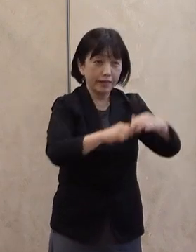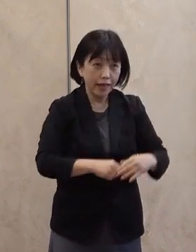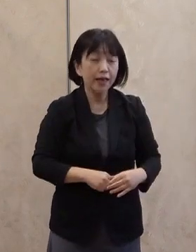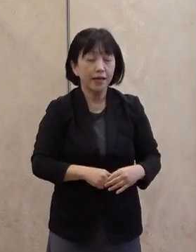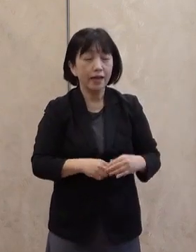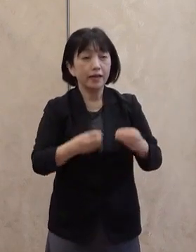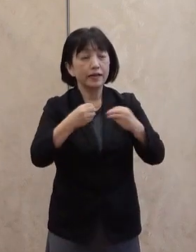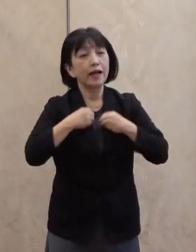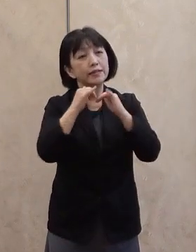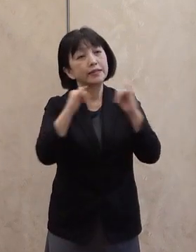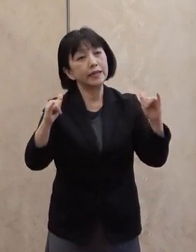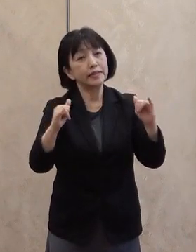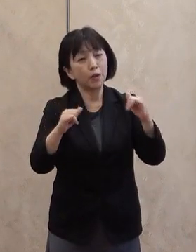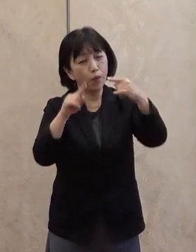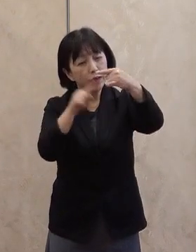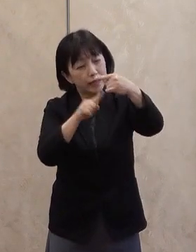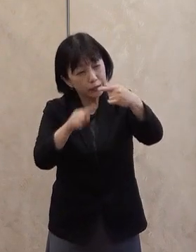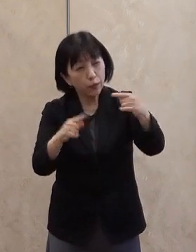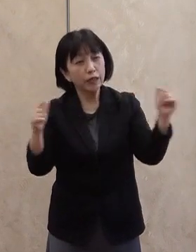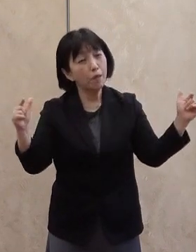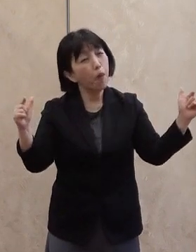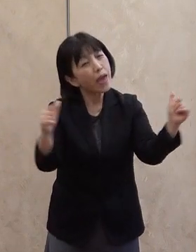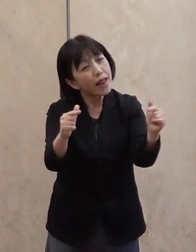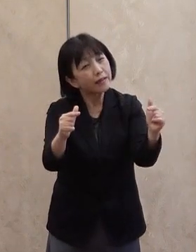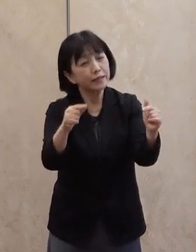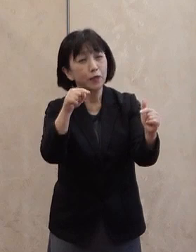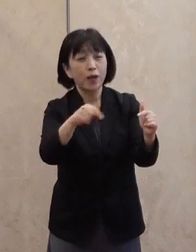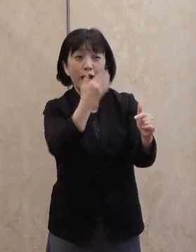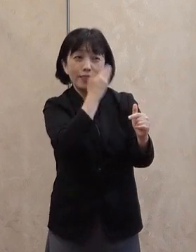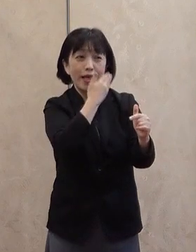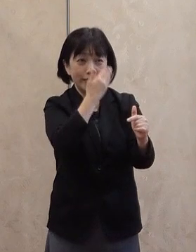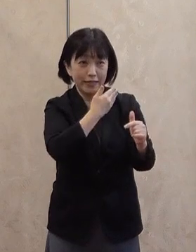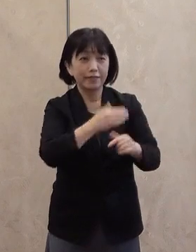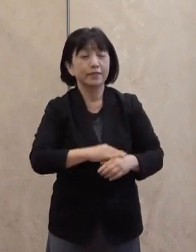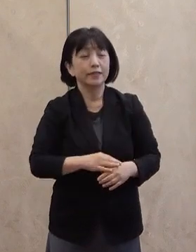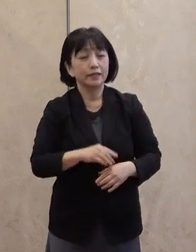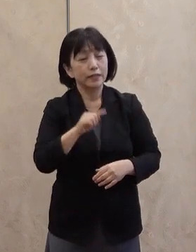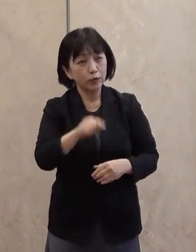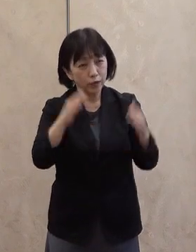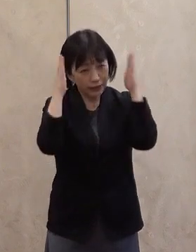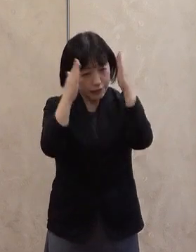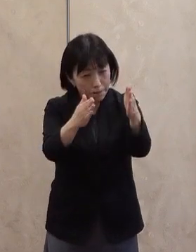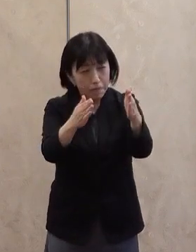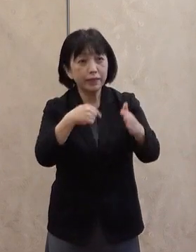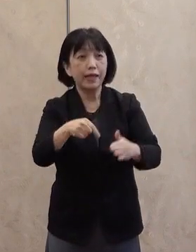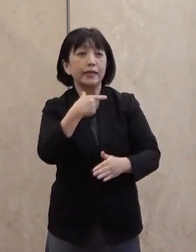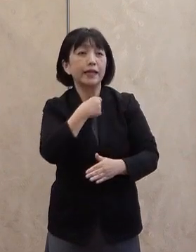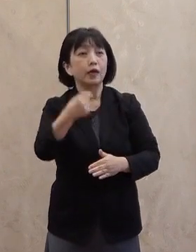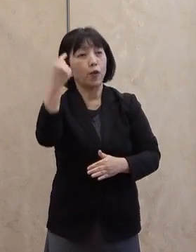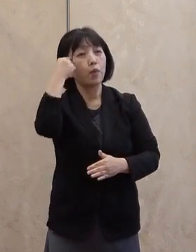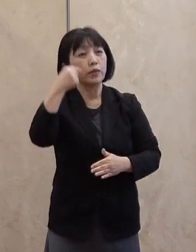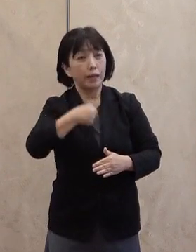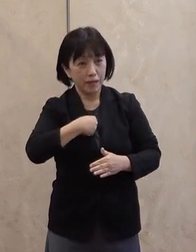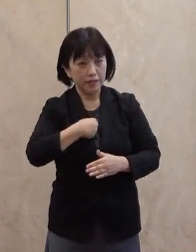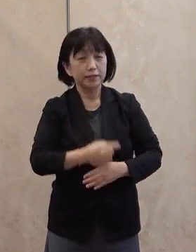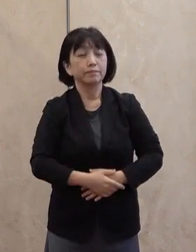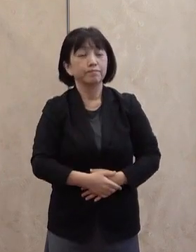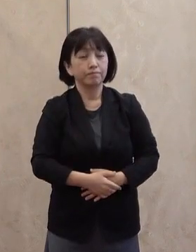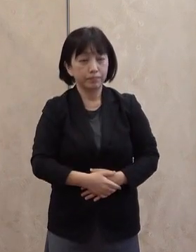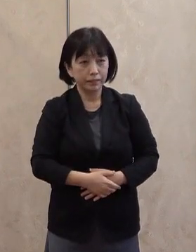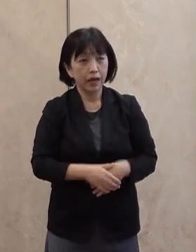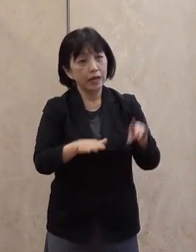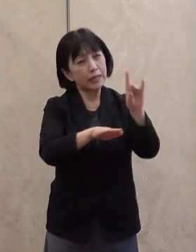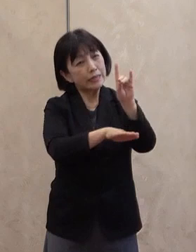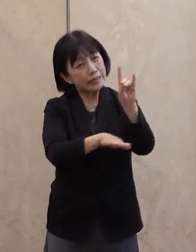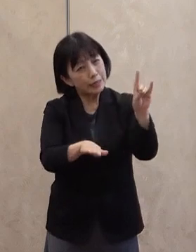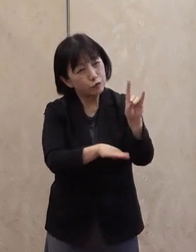染者を減らしていくということが非常に重要ですから、あのそこにあの力を注いでいきたいと思います。まあ、あの基準を